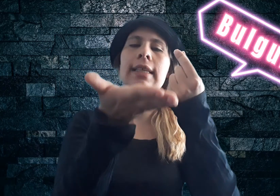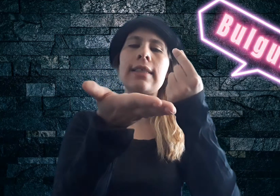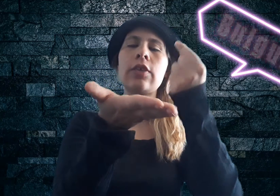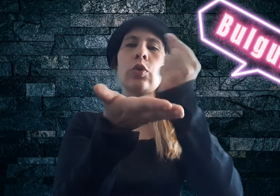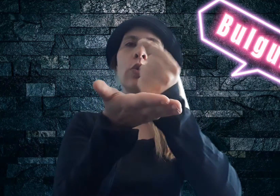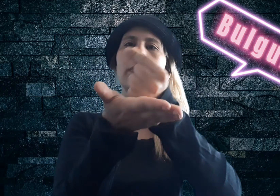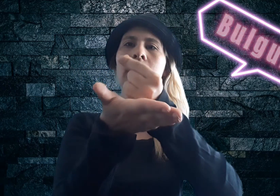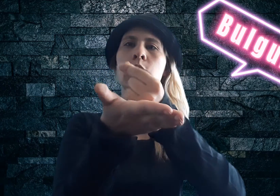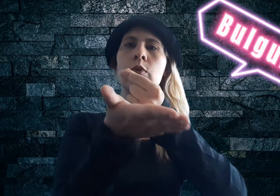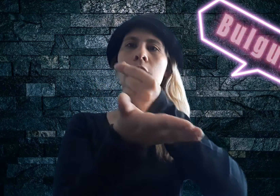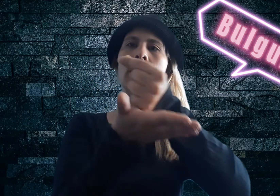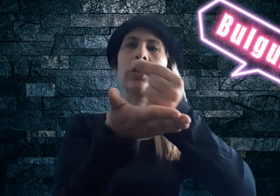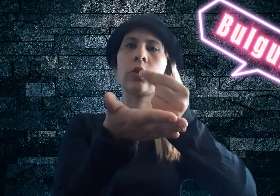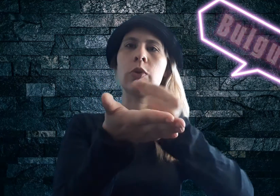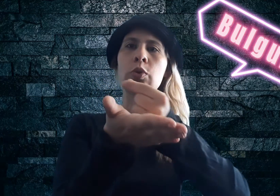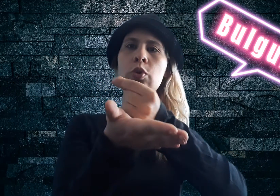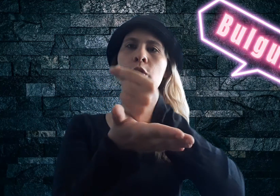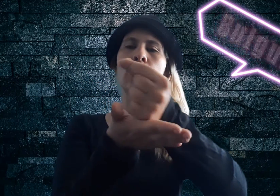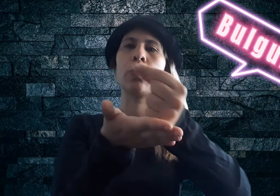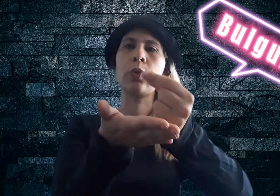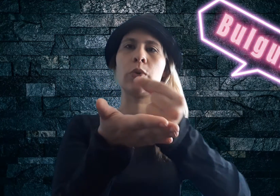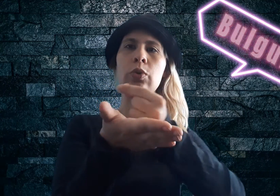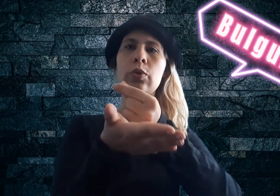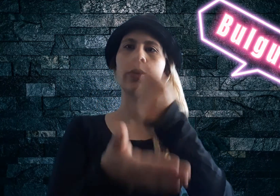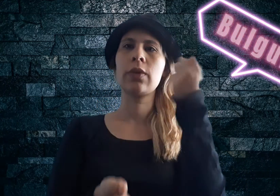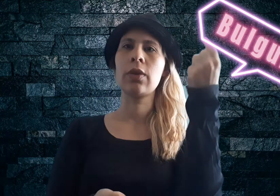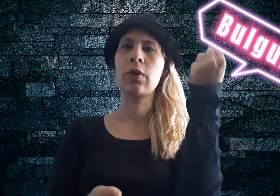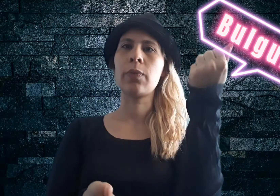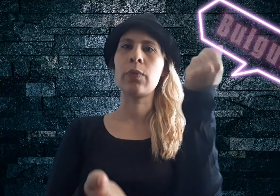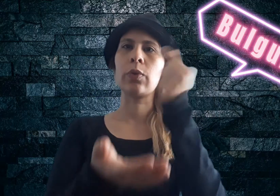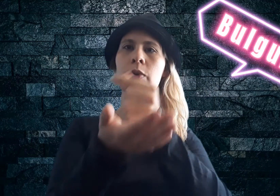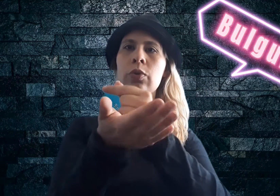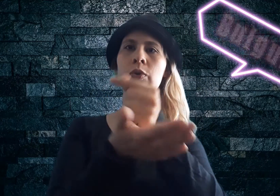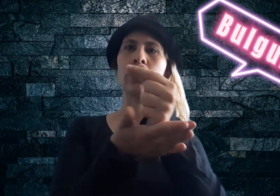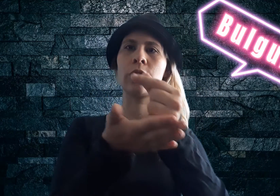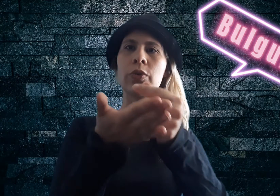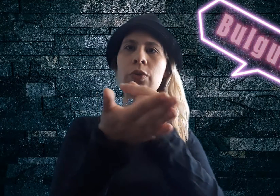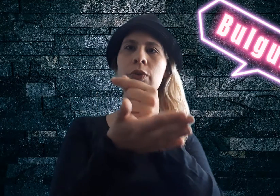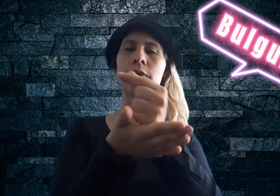ayısını açıyoruz ve üstünde dolaştırıyoruz. Bulgur. Bulgur.